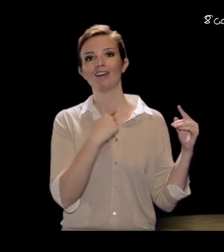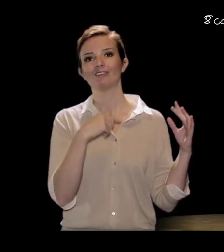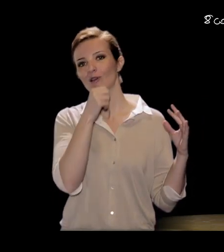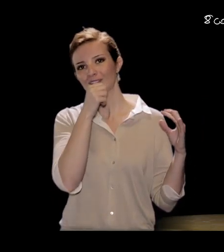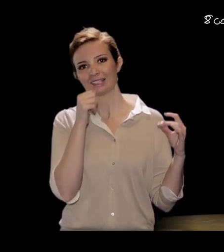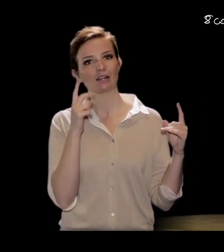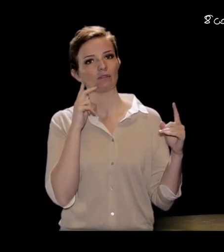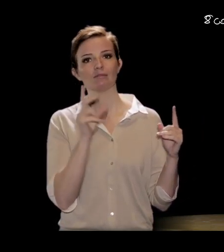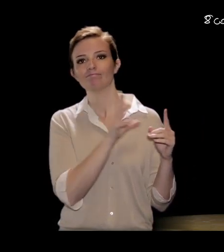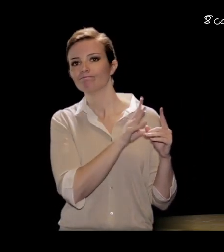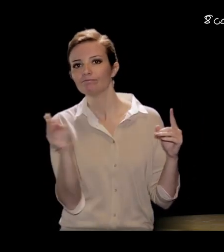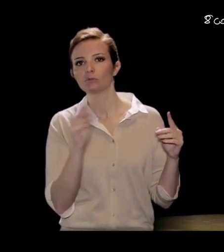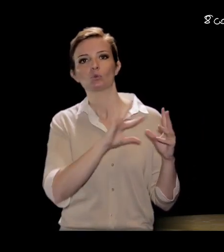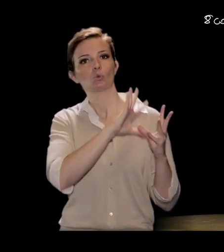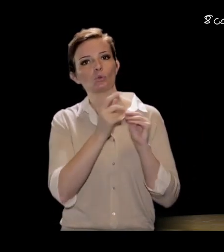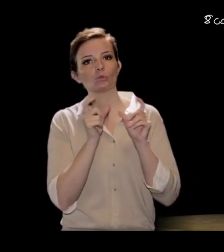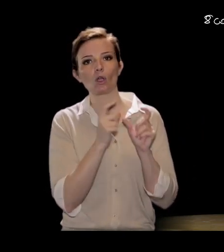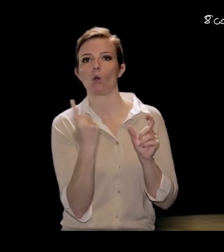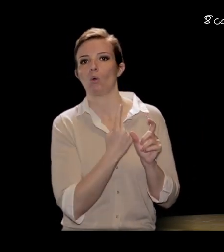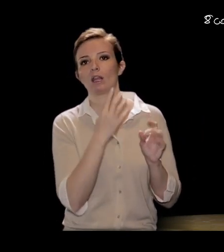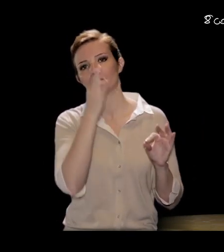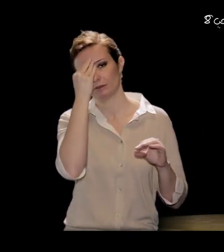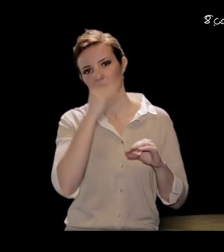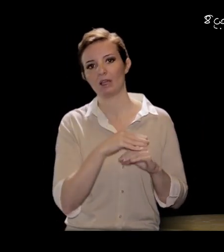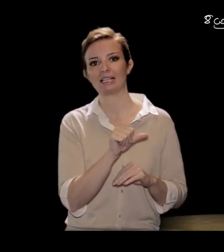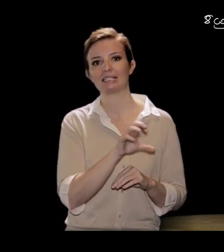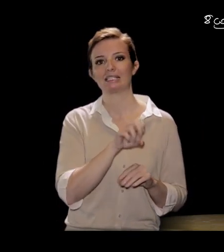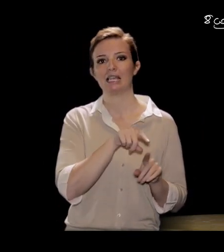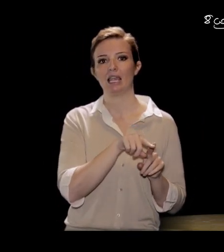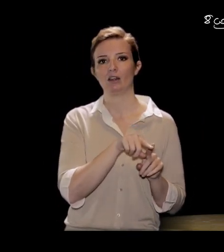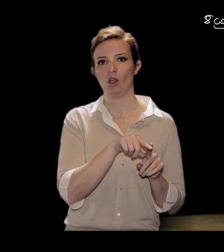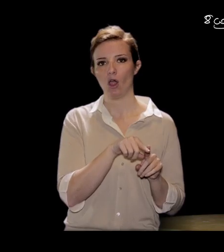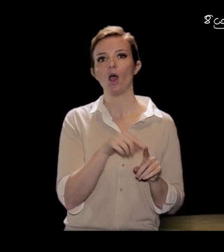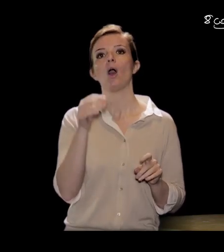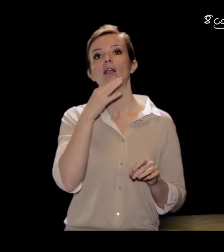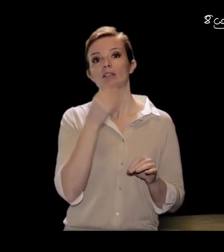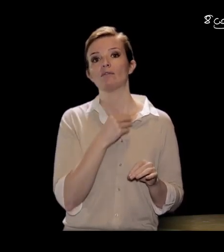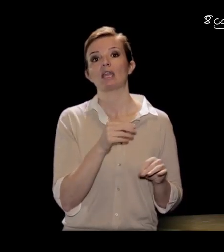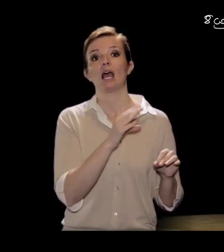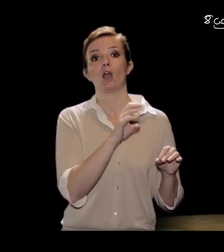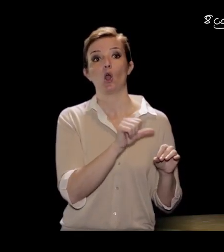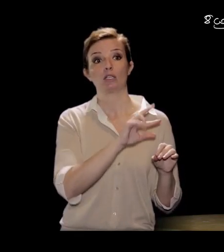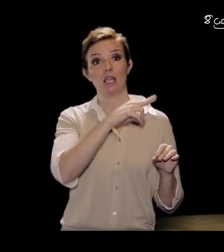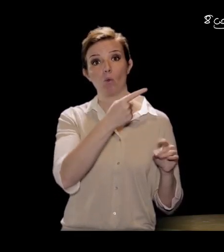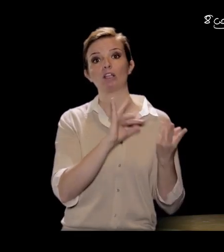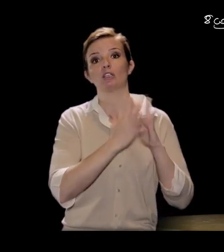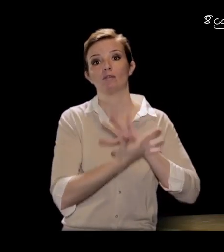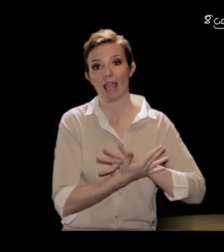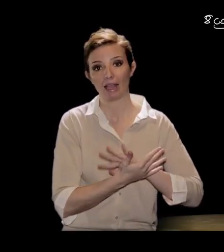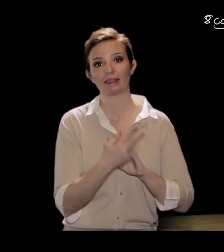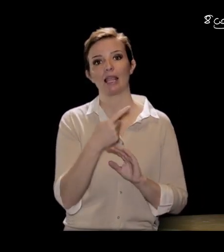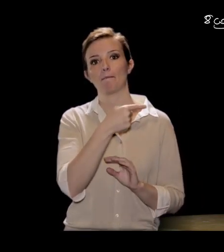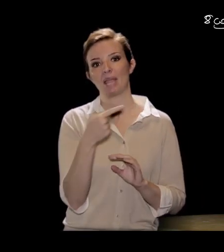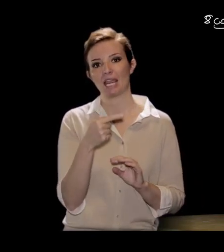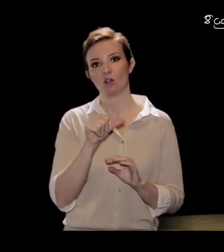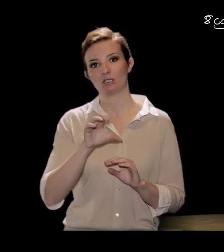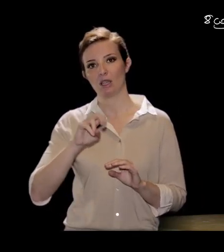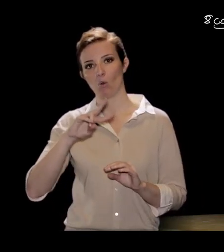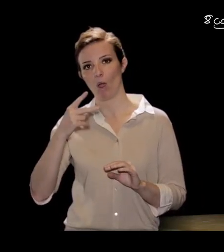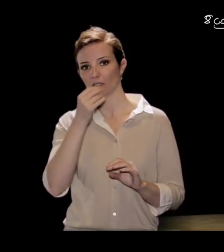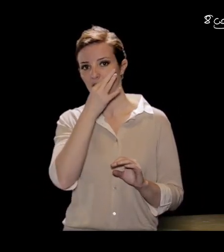tutto ad esempio in seno, mi sembra la cosa più semplice, trasformando il cosen quadro in 1 meno sen quadro. E quindi otteniamo 8 meno 8